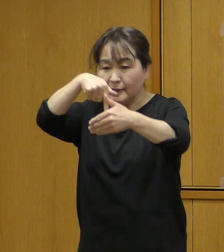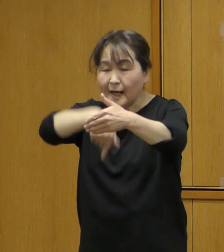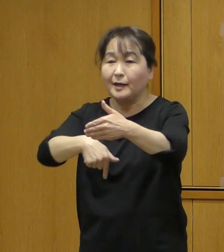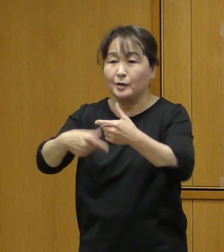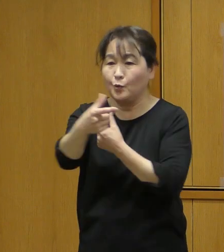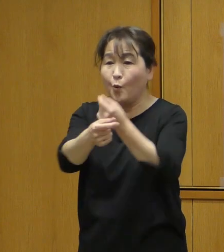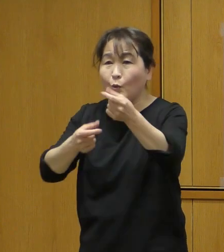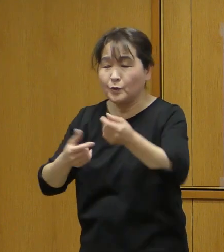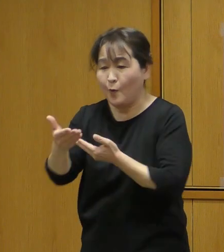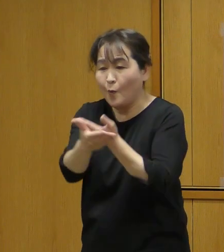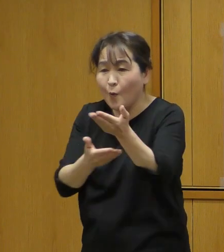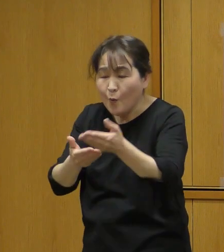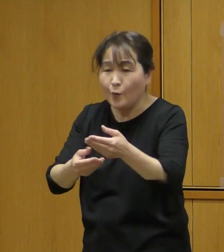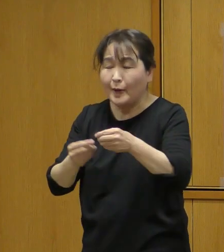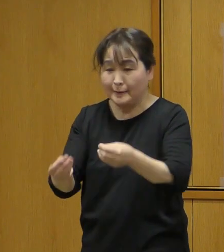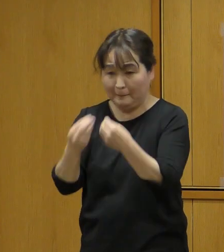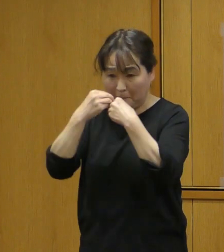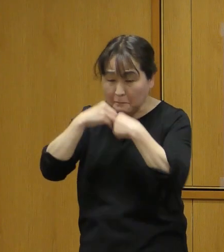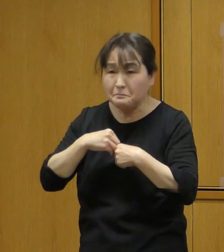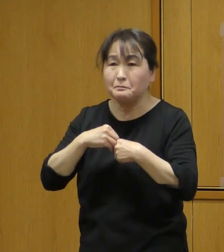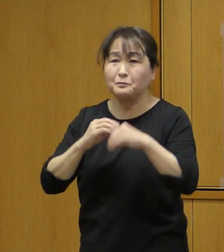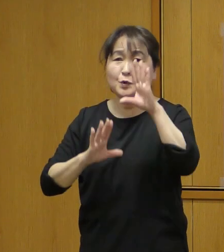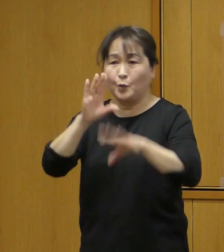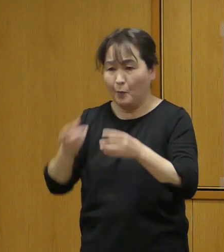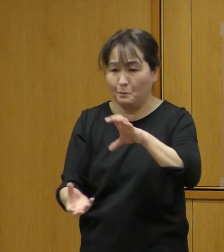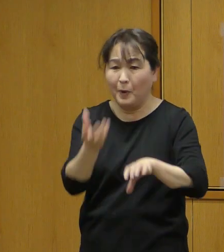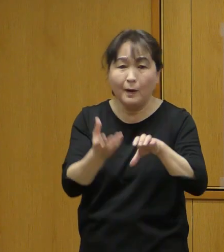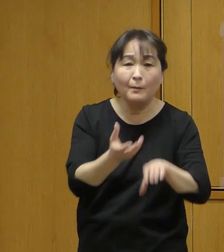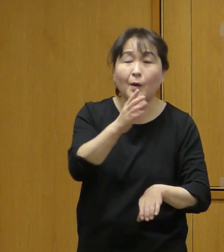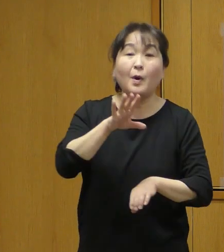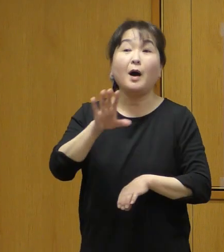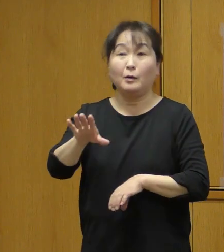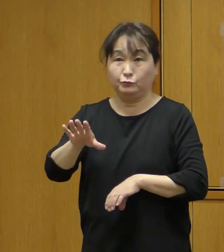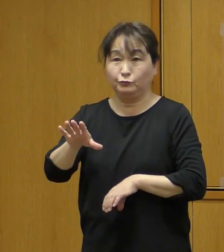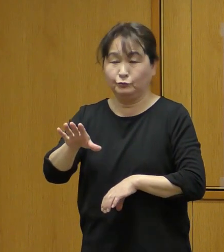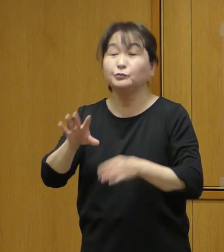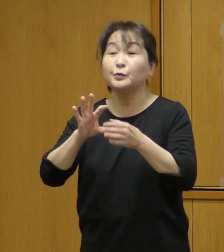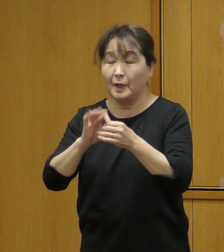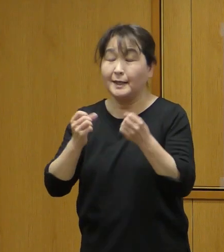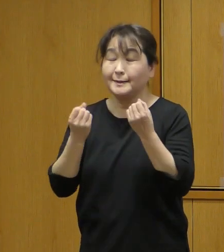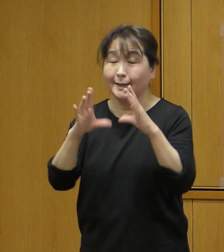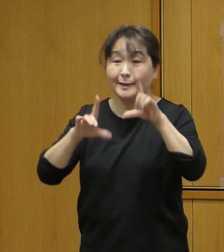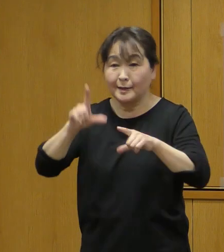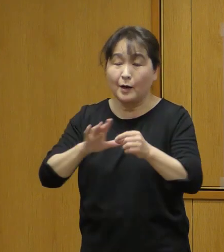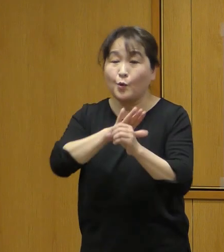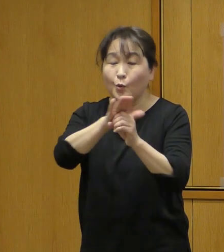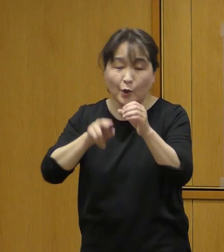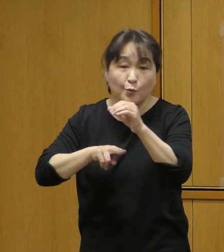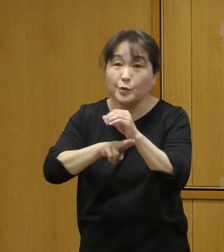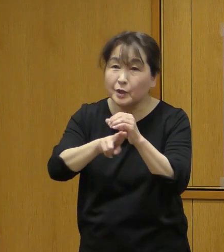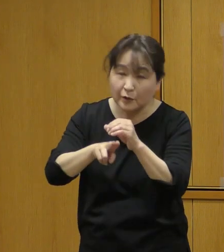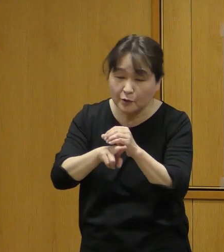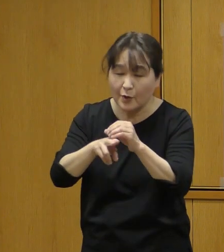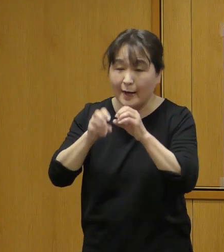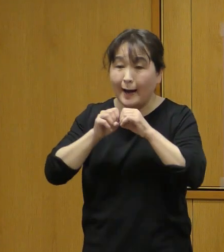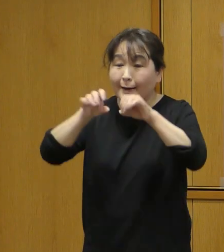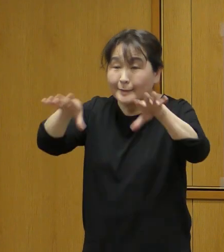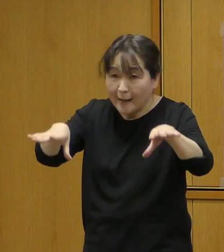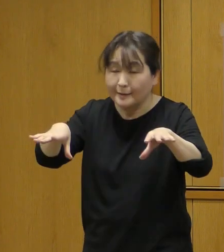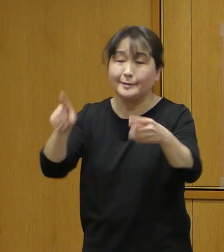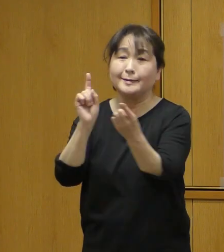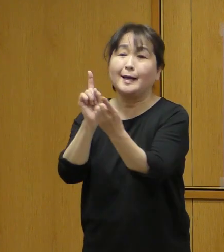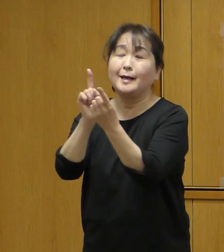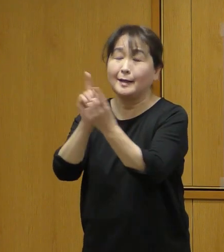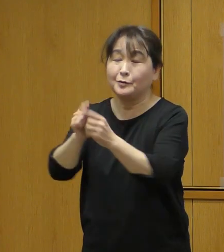認されている状況を受けまして、政府の新型コロナウイルス感染症対策専門家会